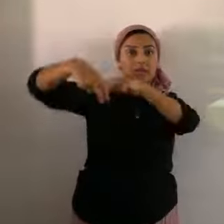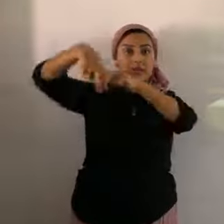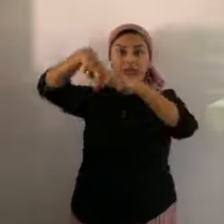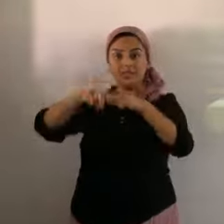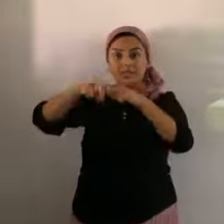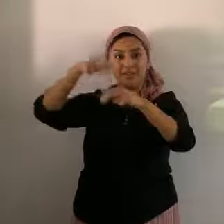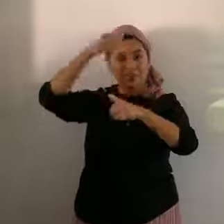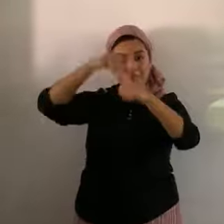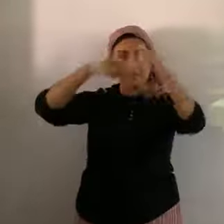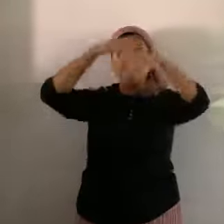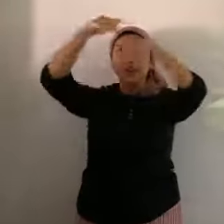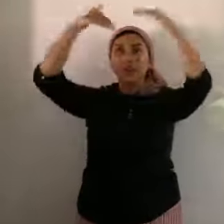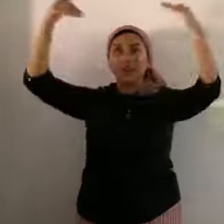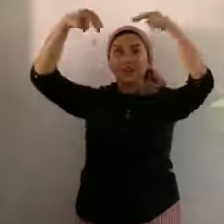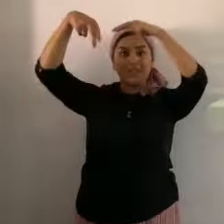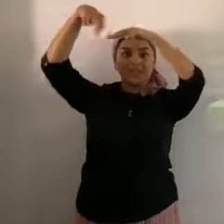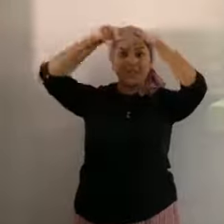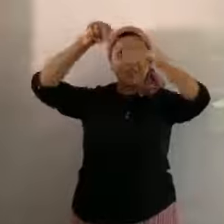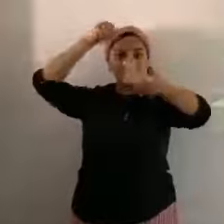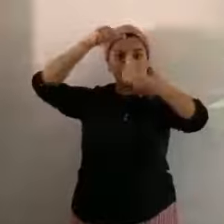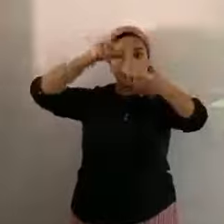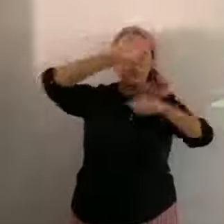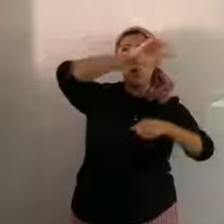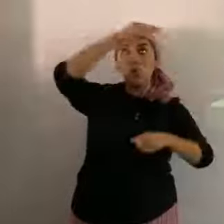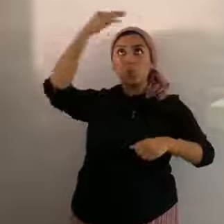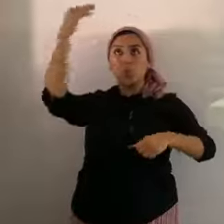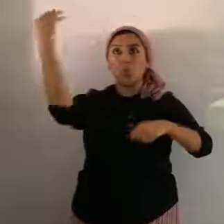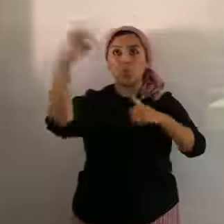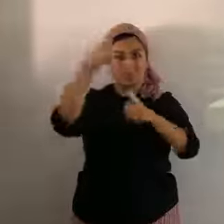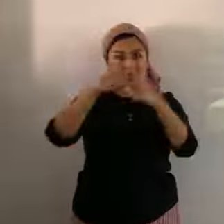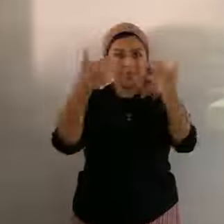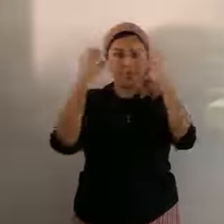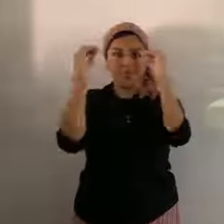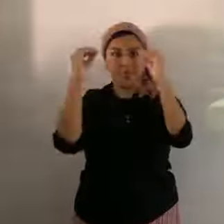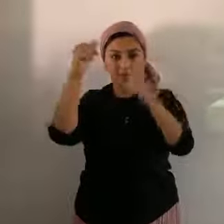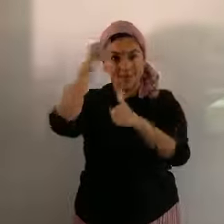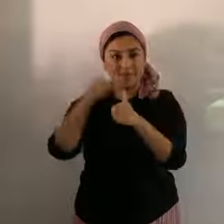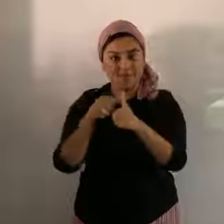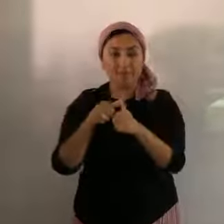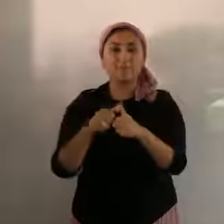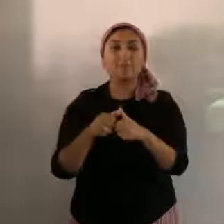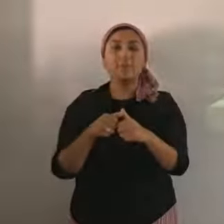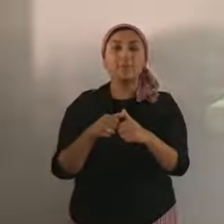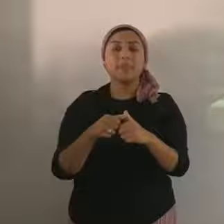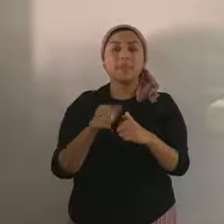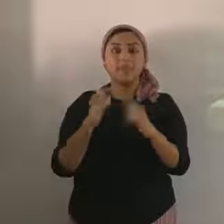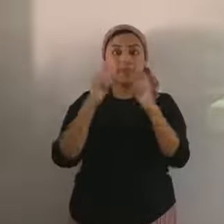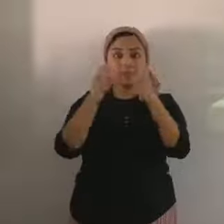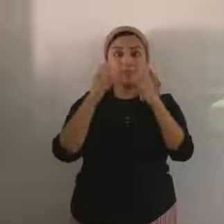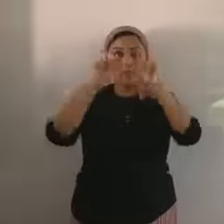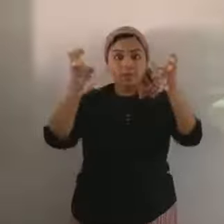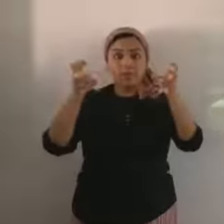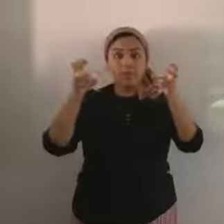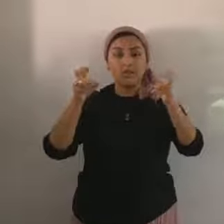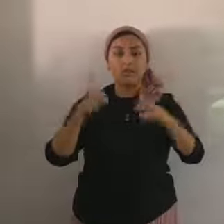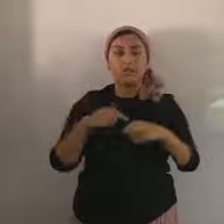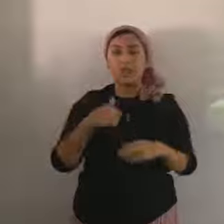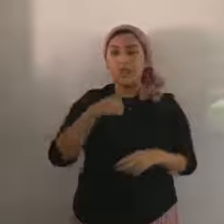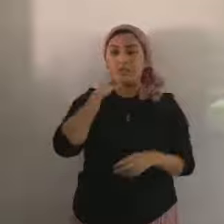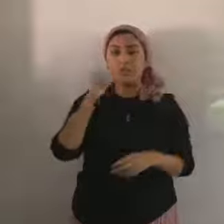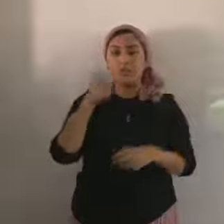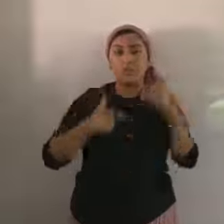muéstranos cómo está tu trono antes de que los juicios empiecen a caer. Y se dio ese tema, yo no me digo el gran